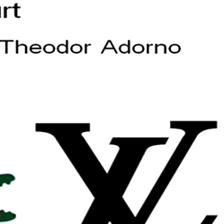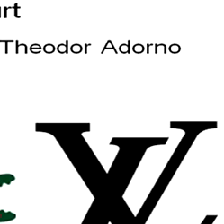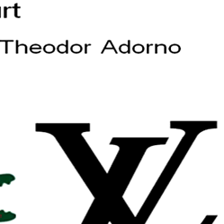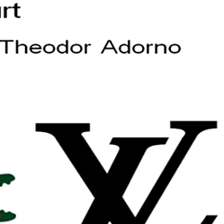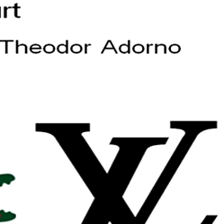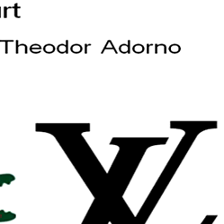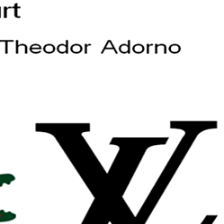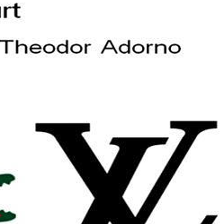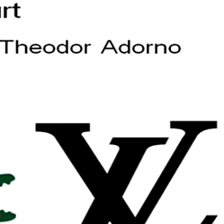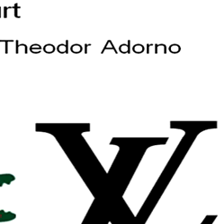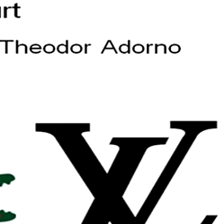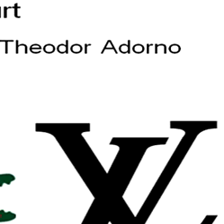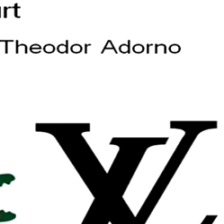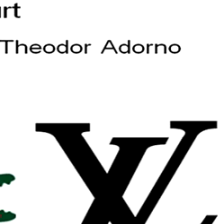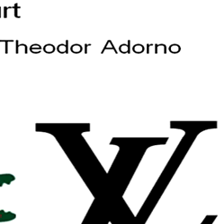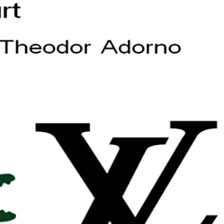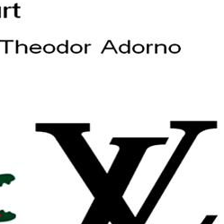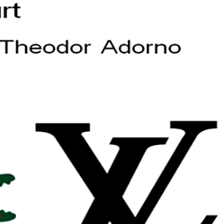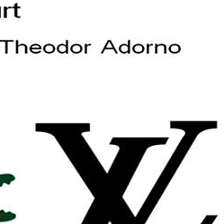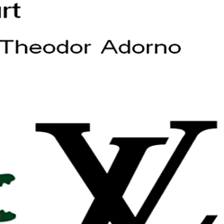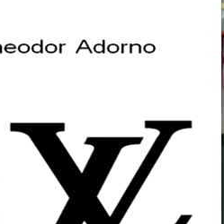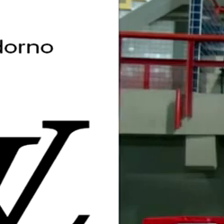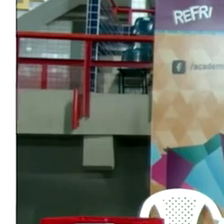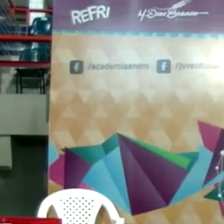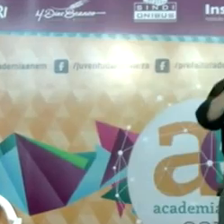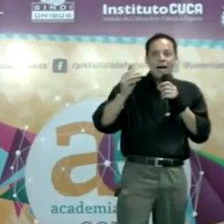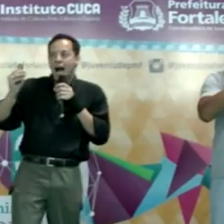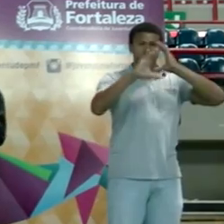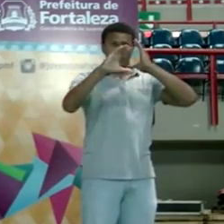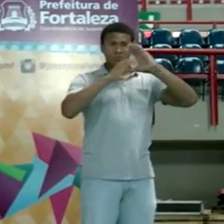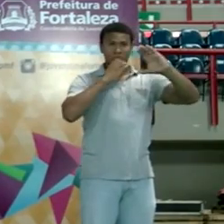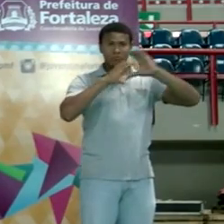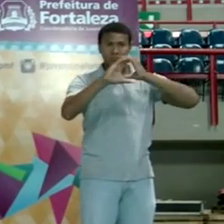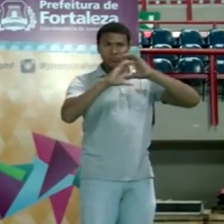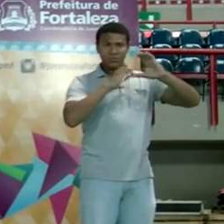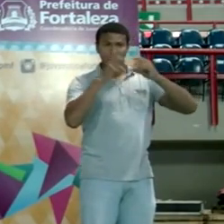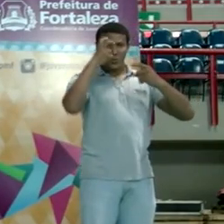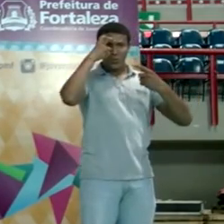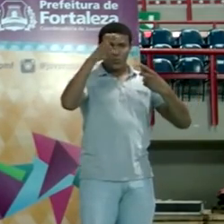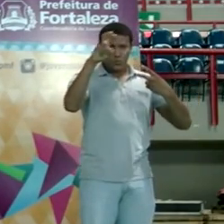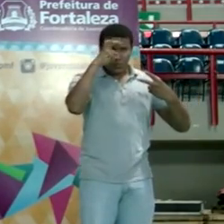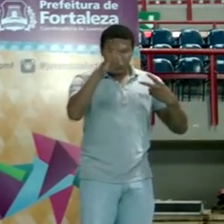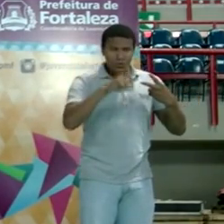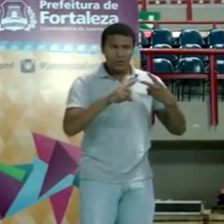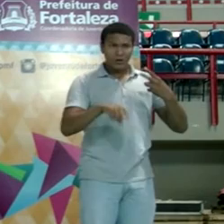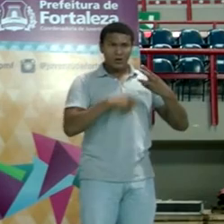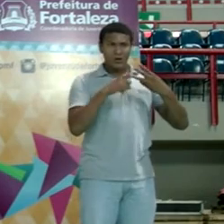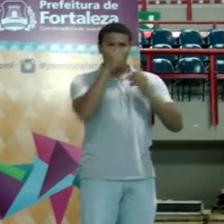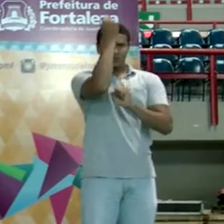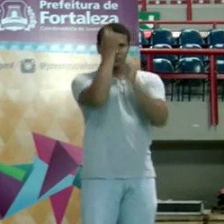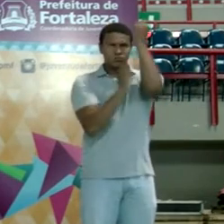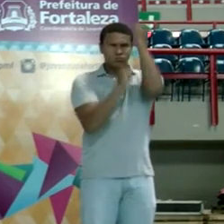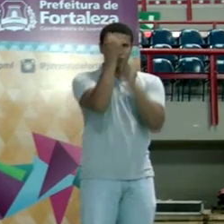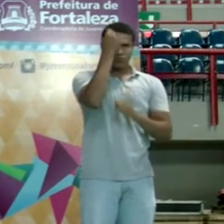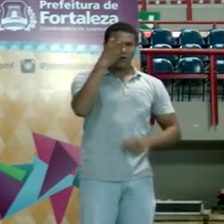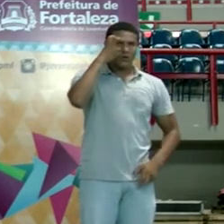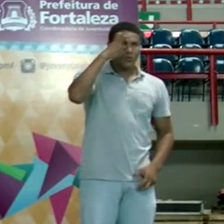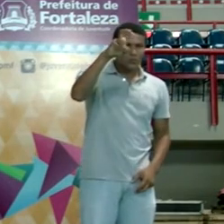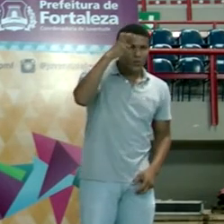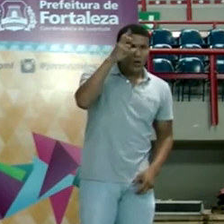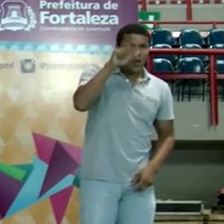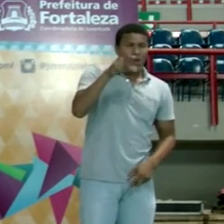seguinte, que os meios de comunicação, a cultura, a indústria cultural, eles vão